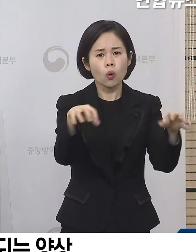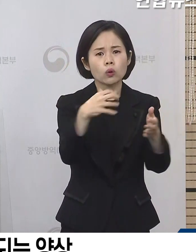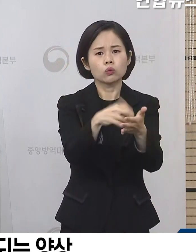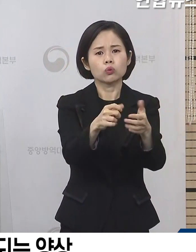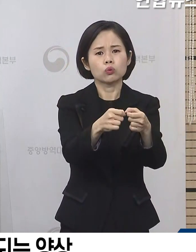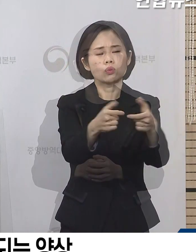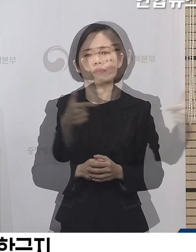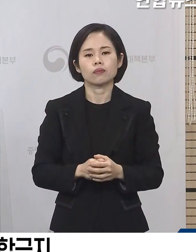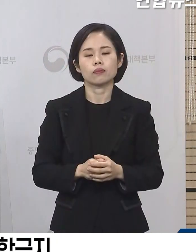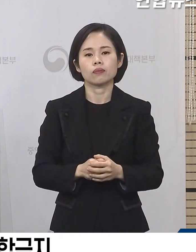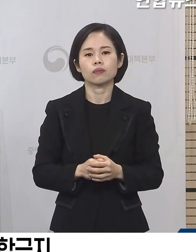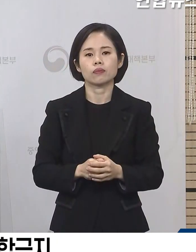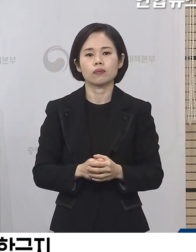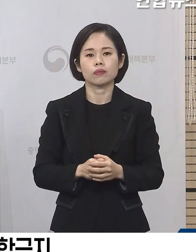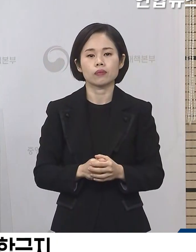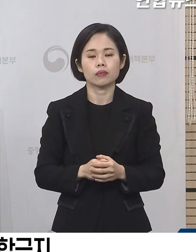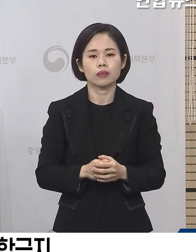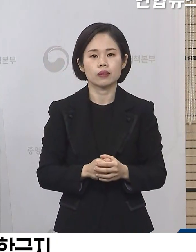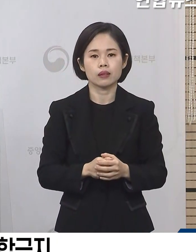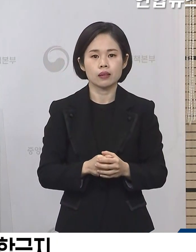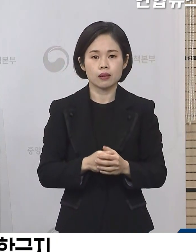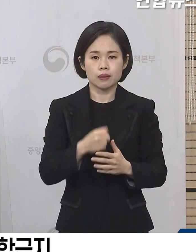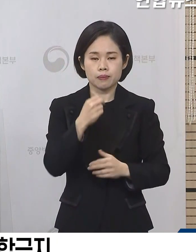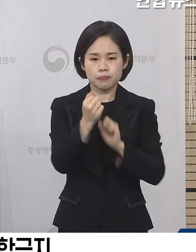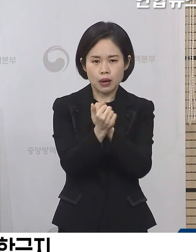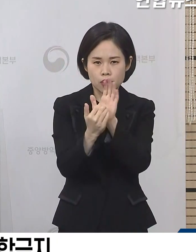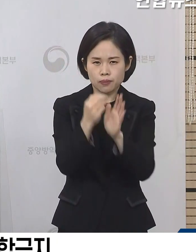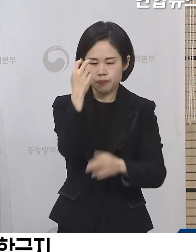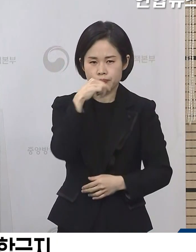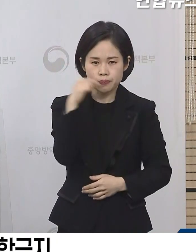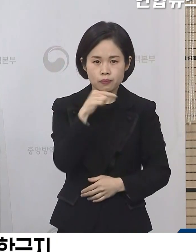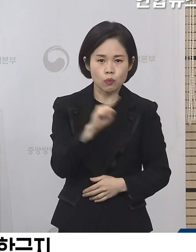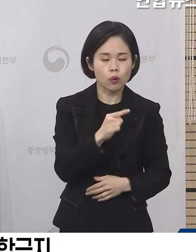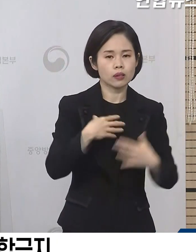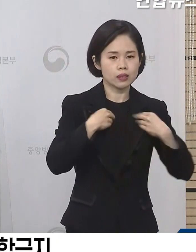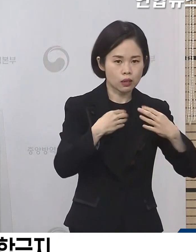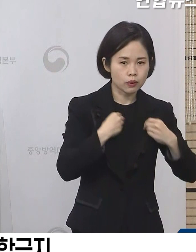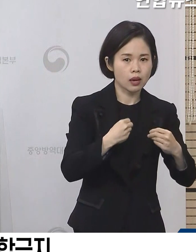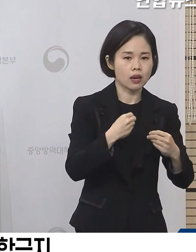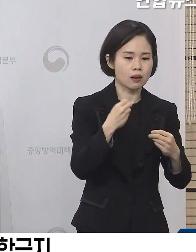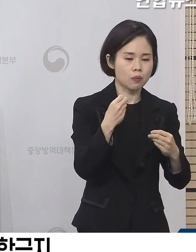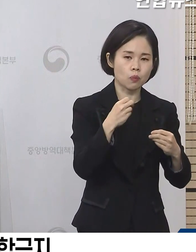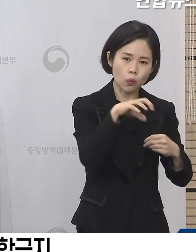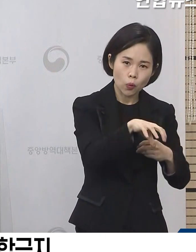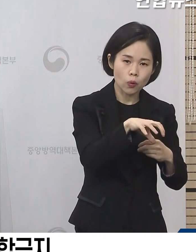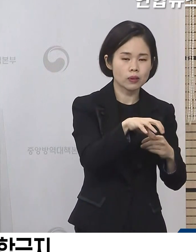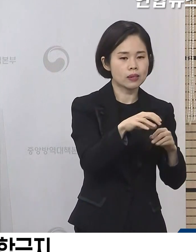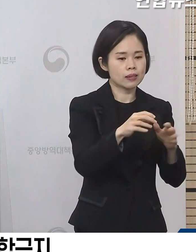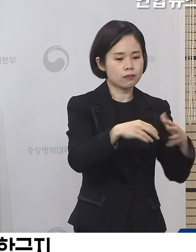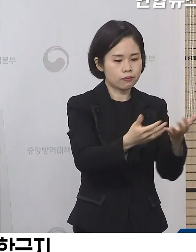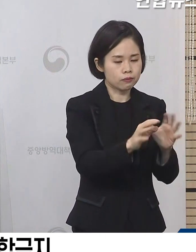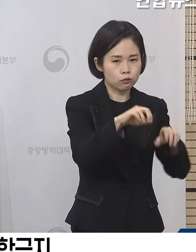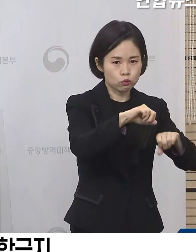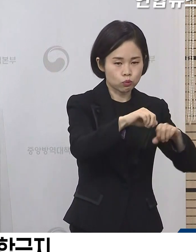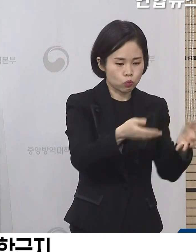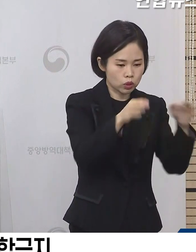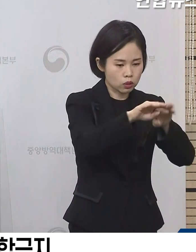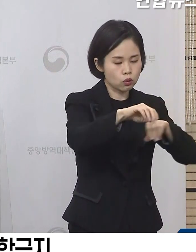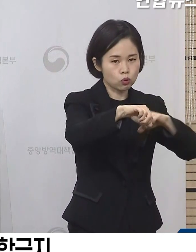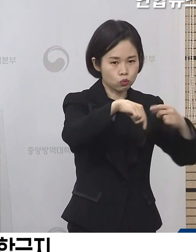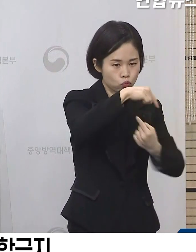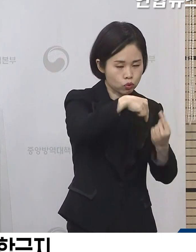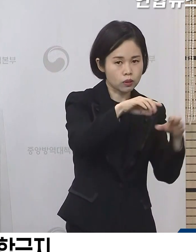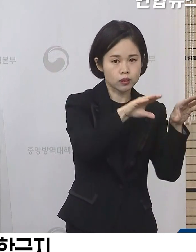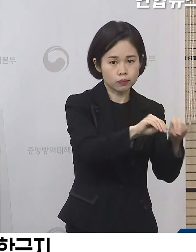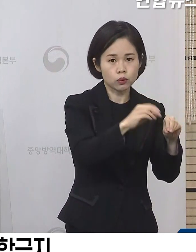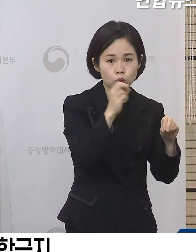양상입니다 강화된 방역 주치 내용을 보면 사우나 한증막 시설 운영을 중단하고 또 격렬한 g 그룹